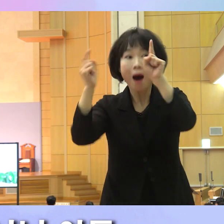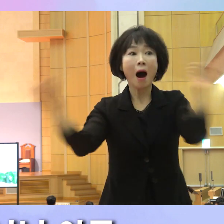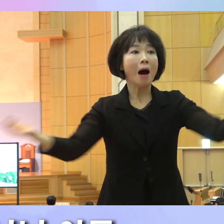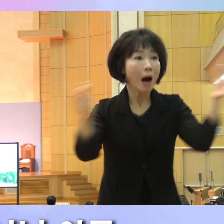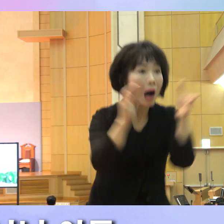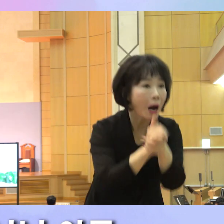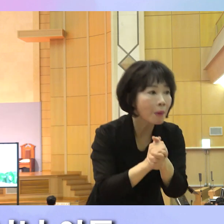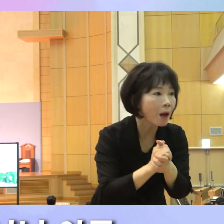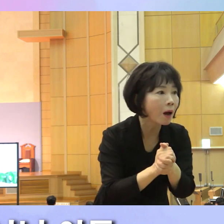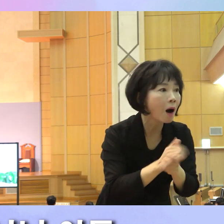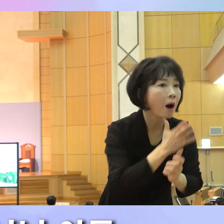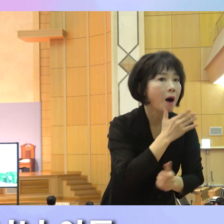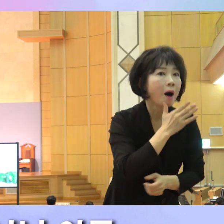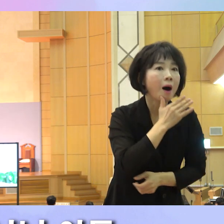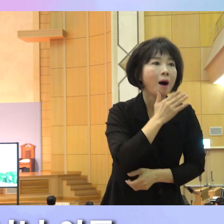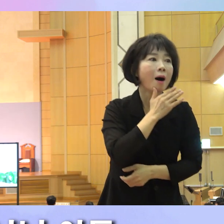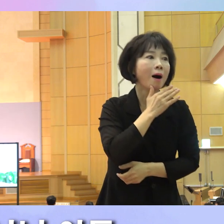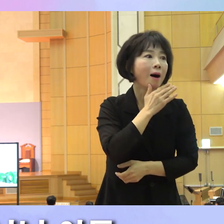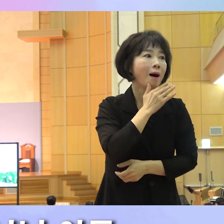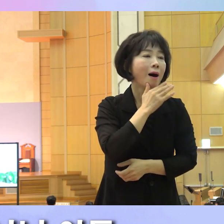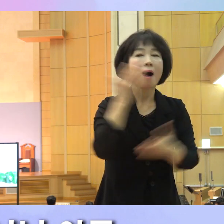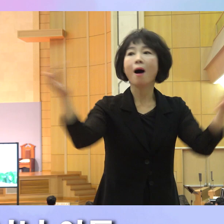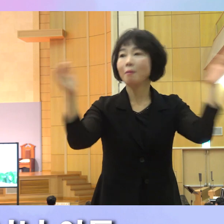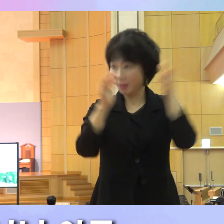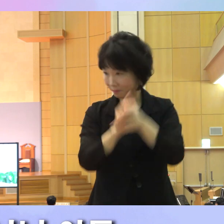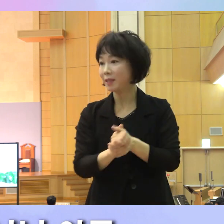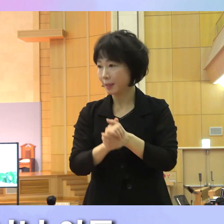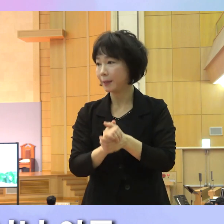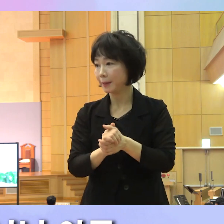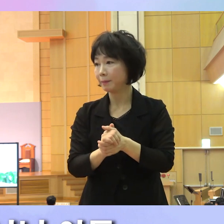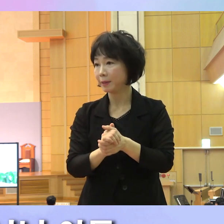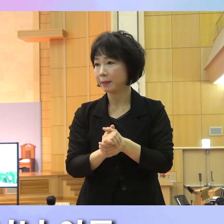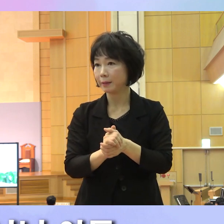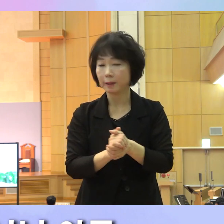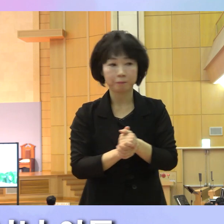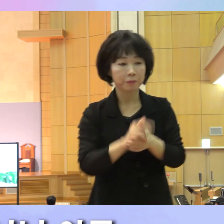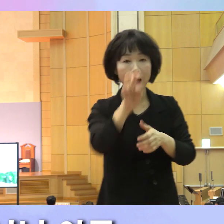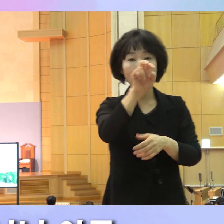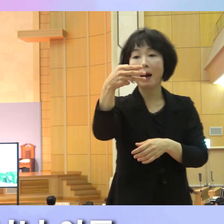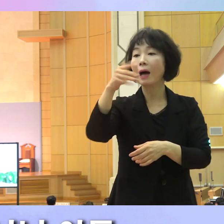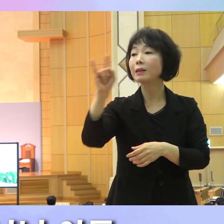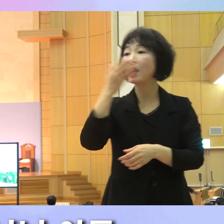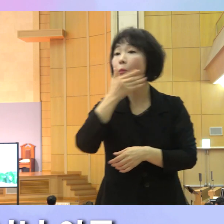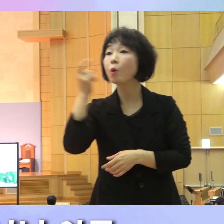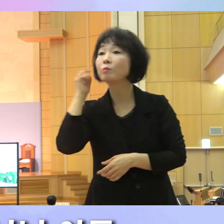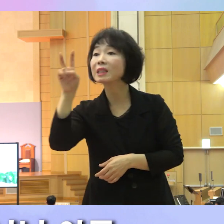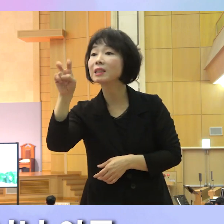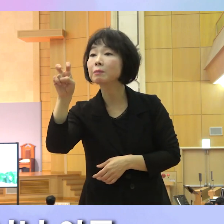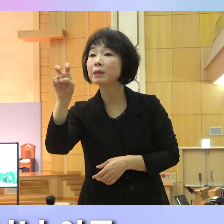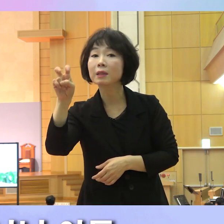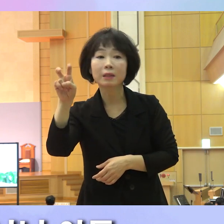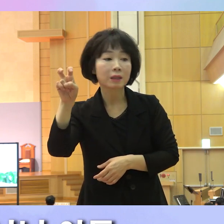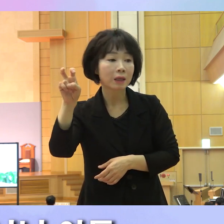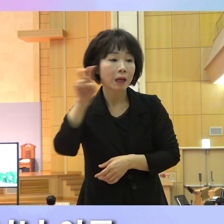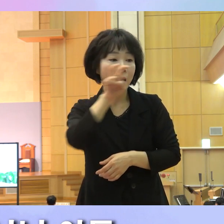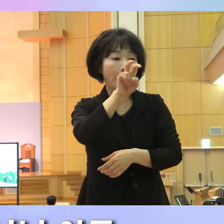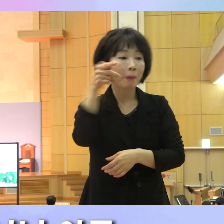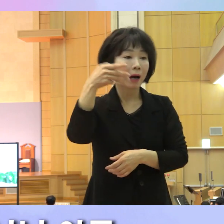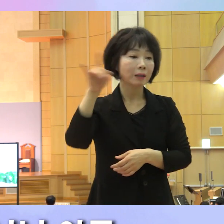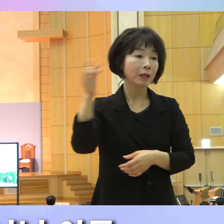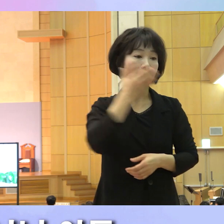무슨 하나님이요? 산 자의 하나님입니다. 그래서 마태복음 22장 32절을 보겠습니다.